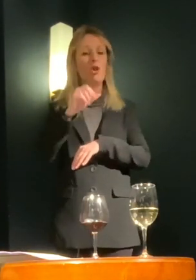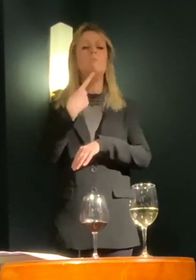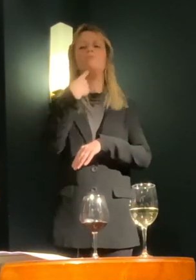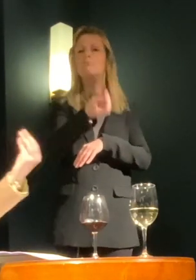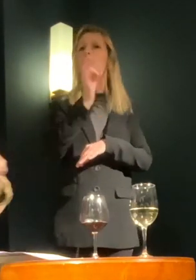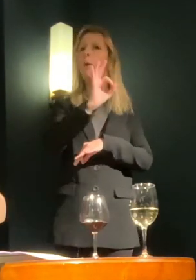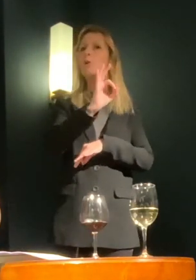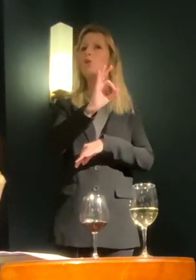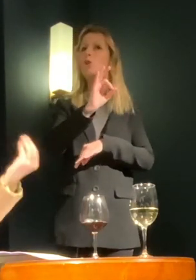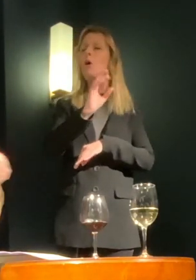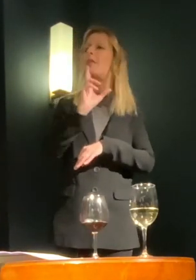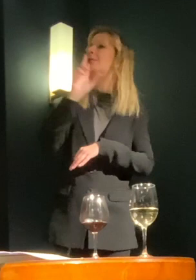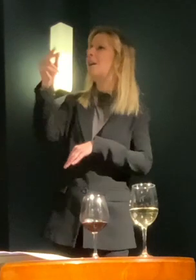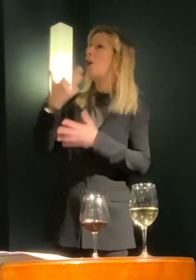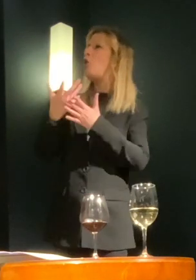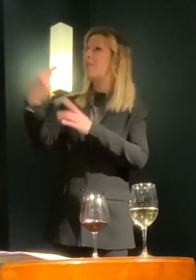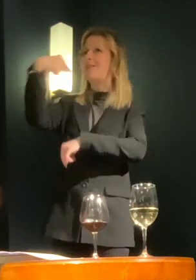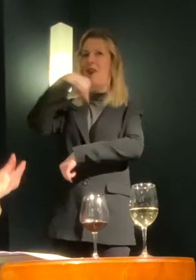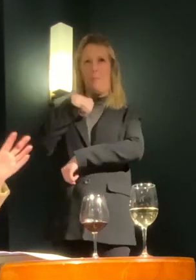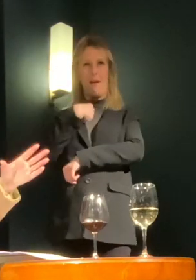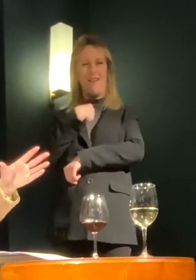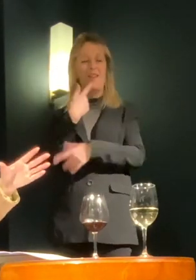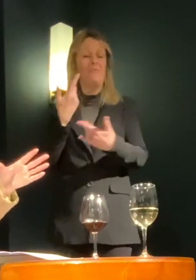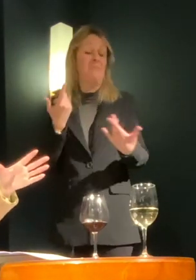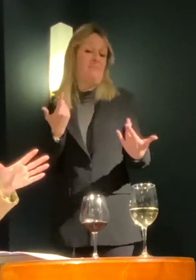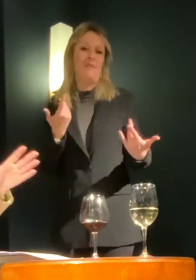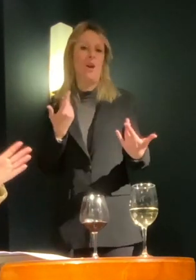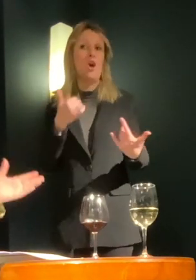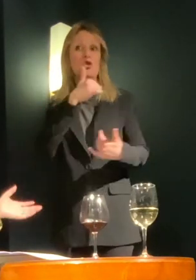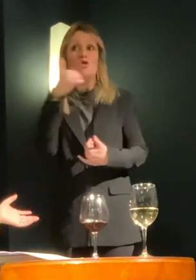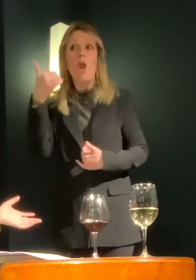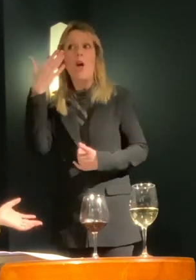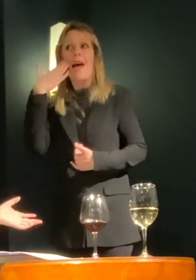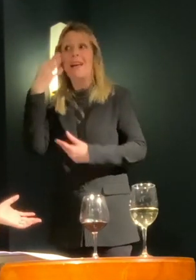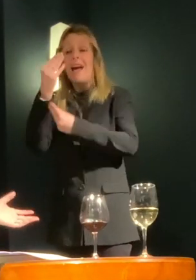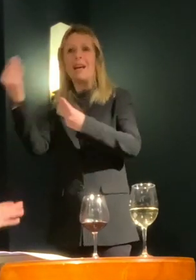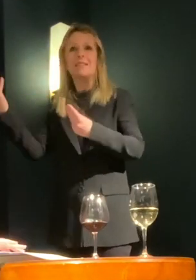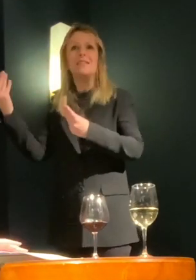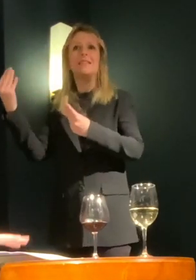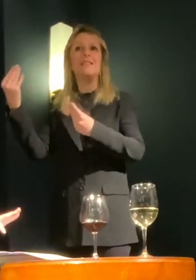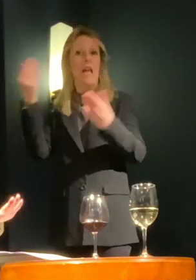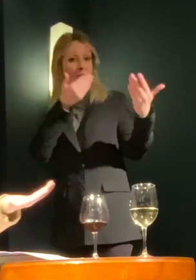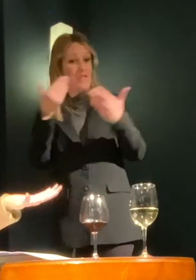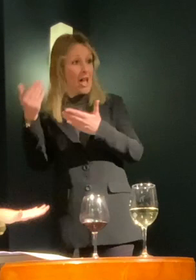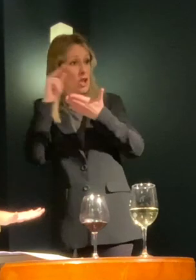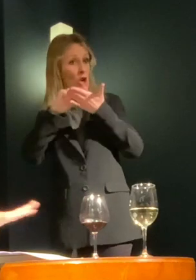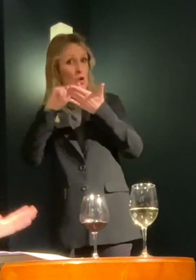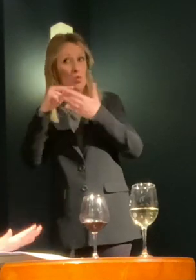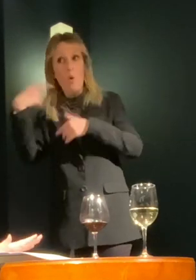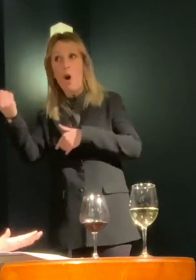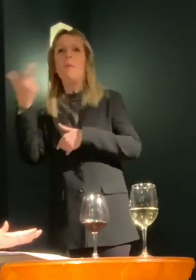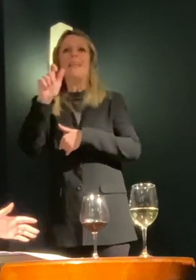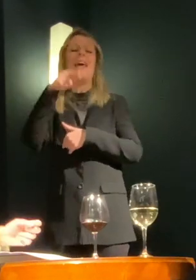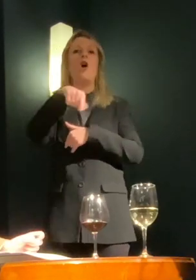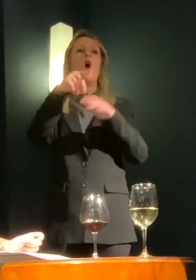realtà piacere a molte più persone di quanto non ti aspetti, e non solo ai ragazzi, che spero ti abbiano invitato a scuola, perché questo è un libro che io darei da leggere in tutte